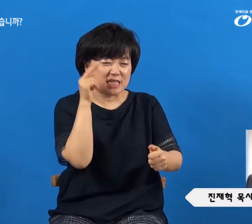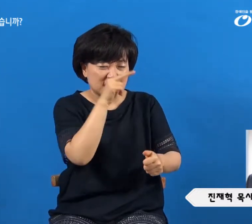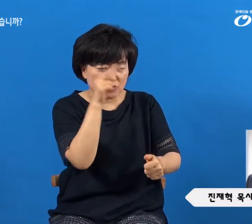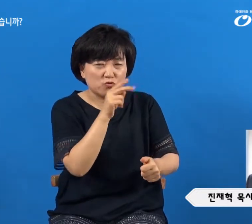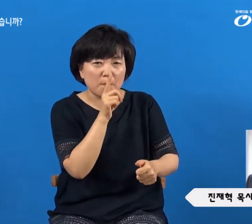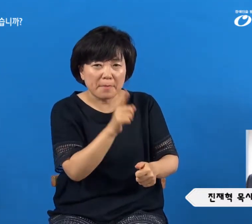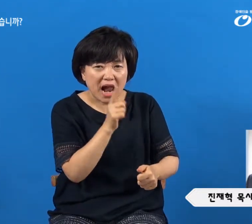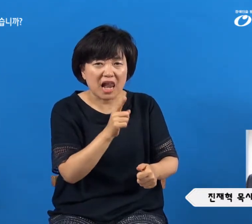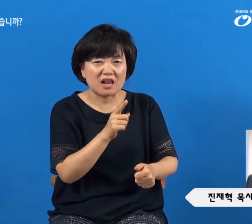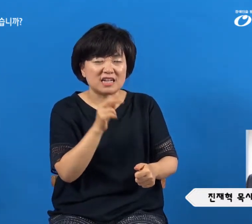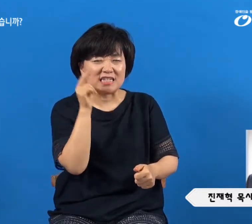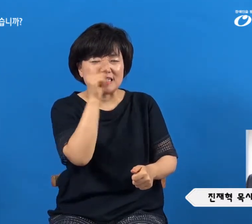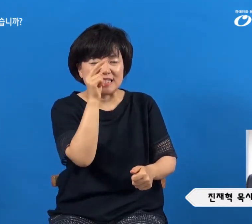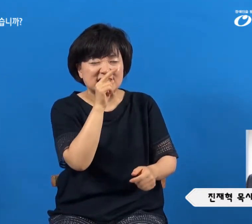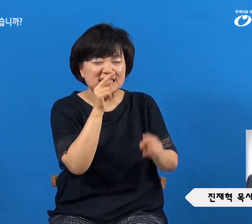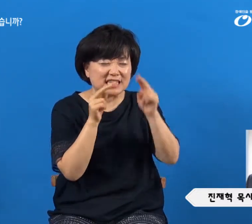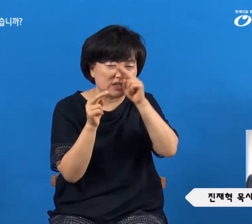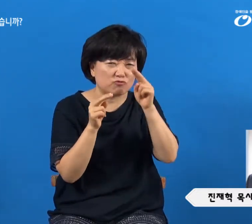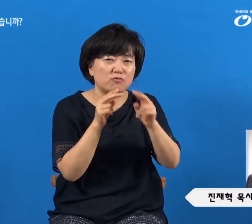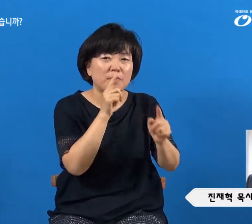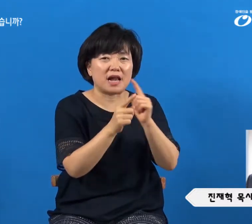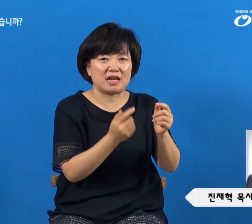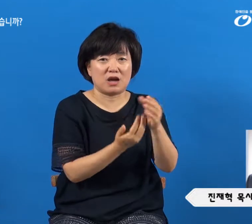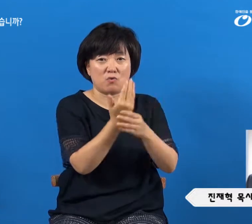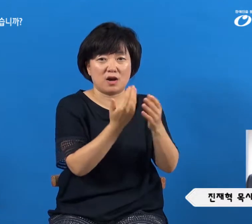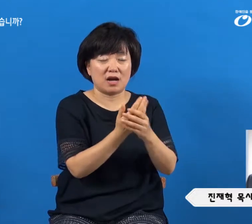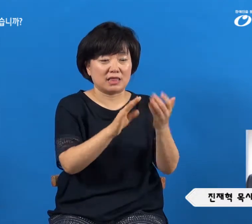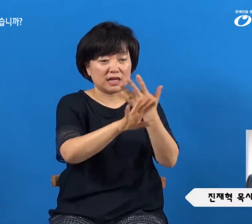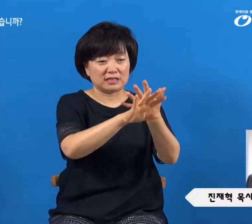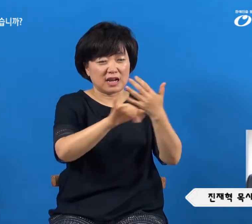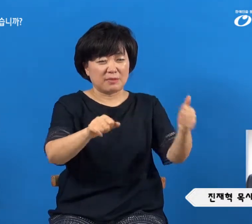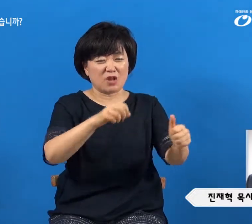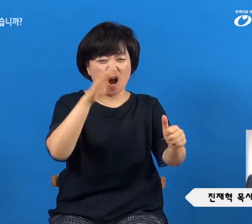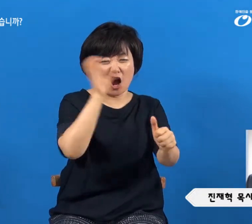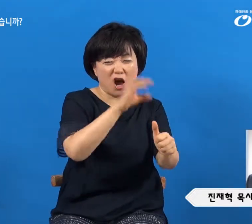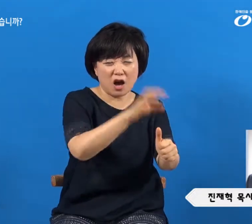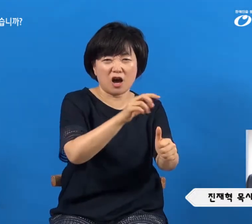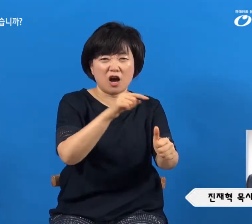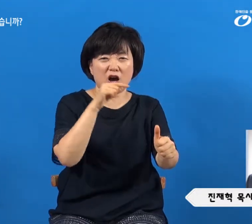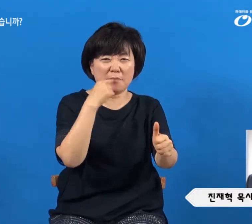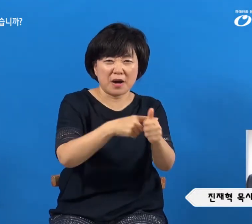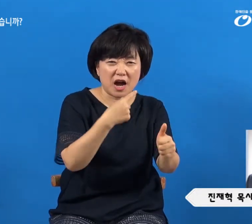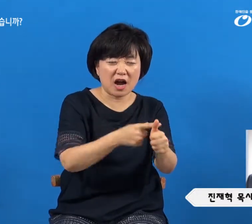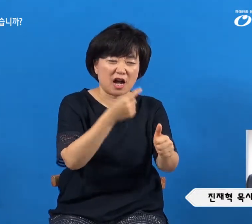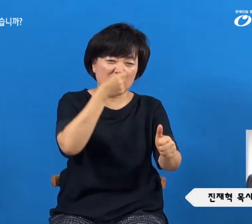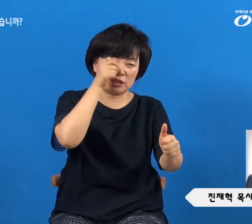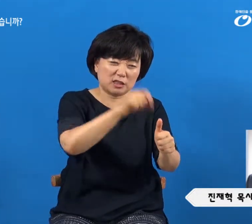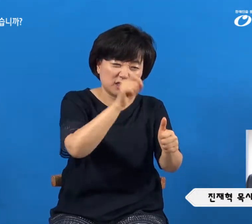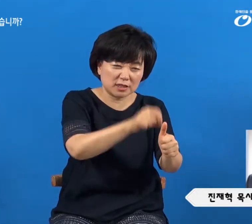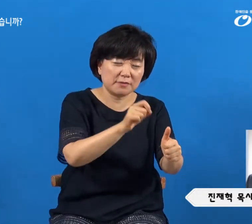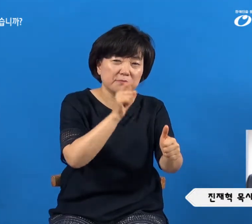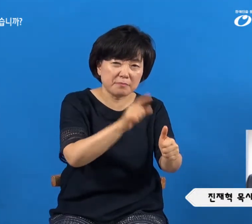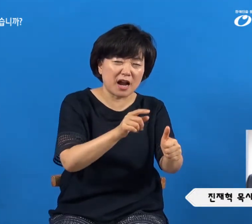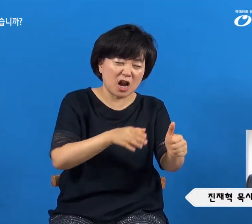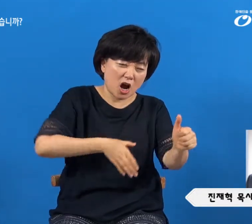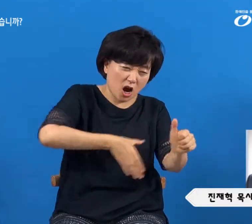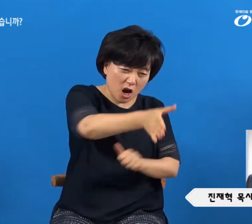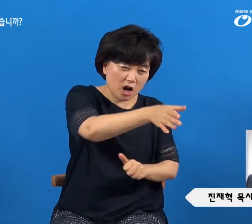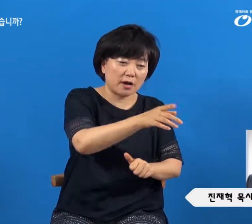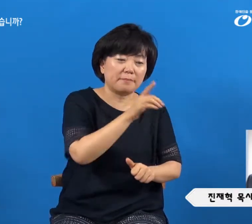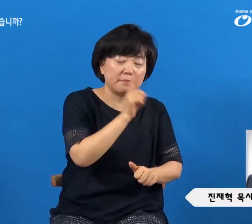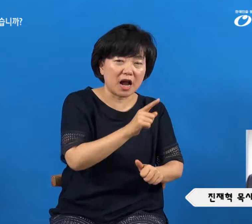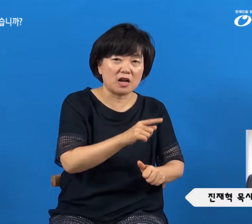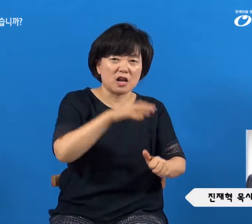질투하는 말과 시기하는 말이 나옵니다. 남을 놀리는 말, 비꼬는 말, 빈정대는 말, 조롱하는